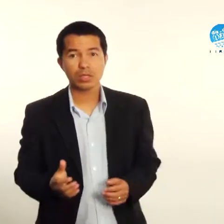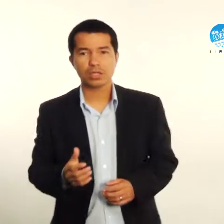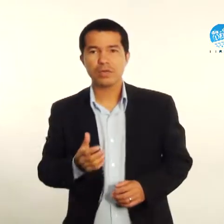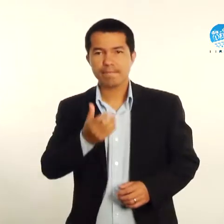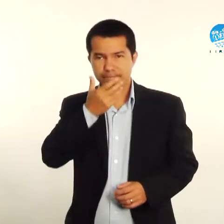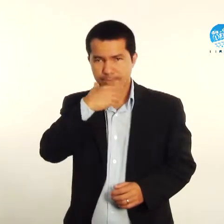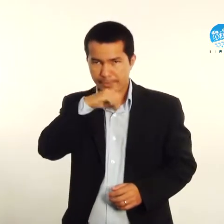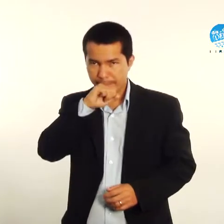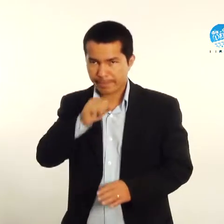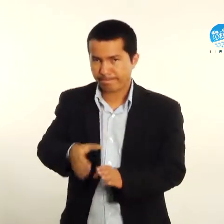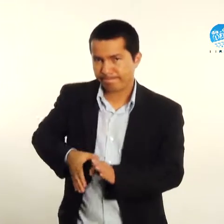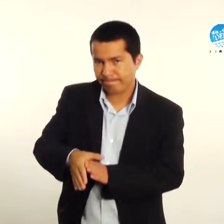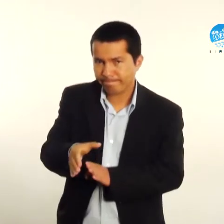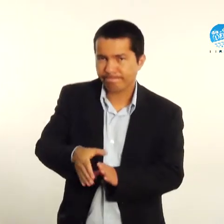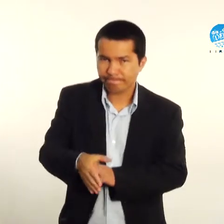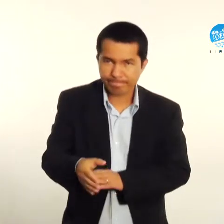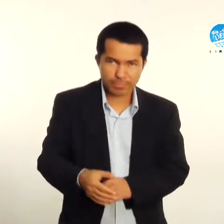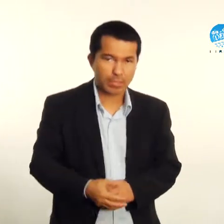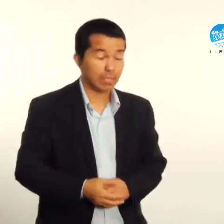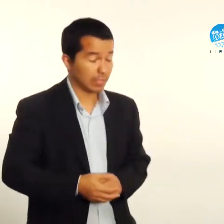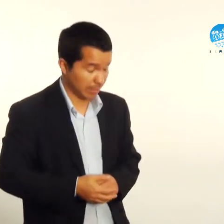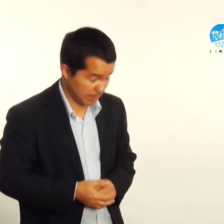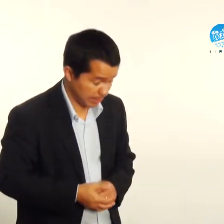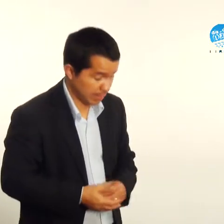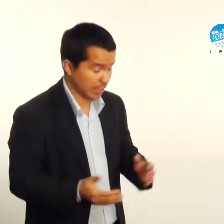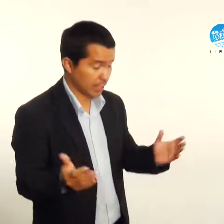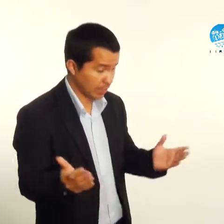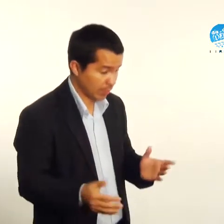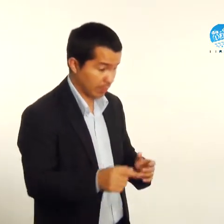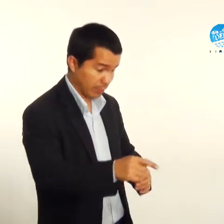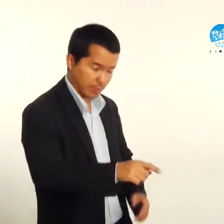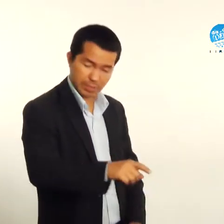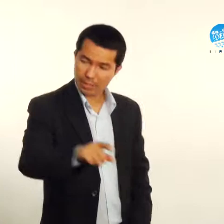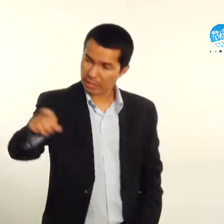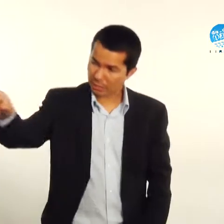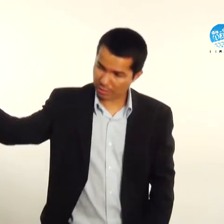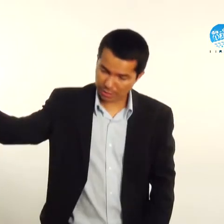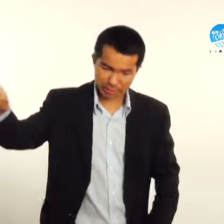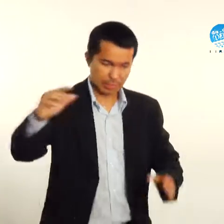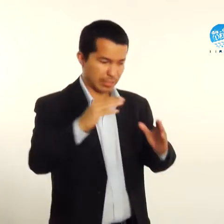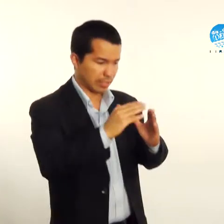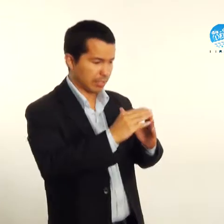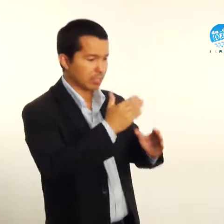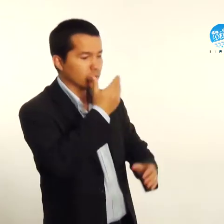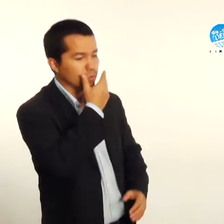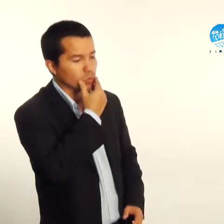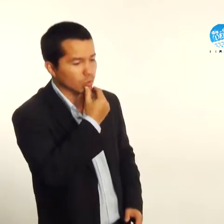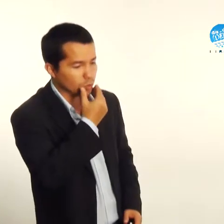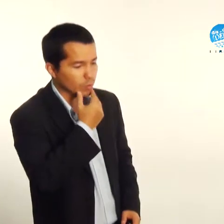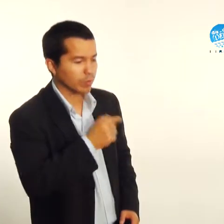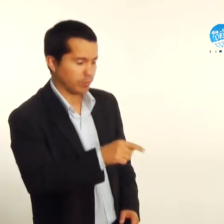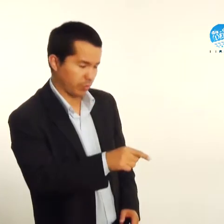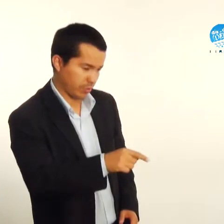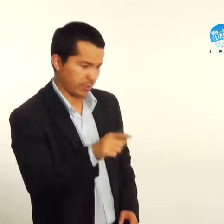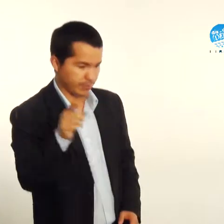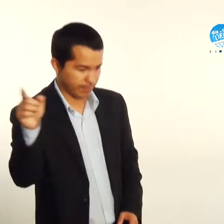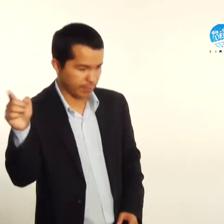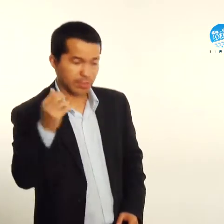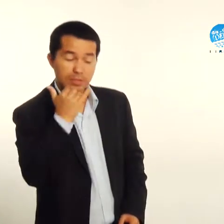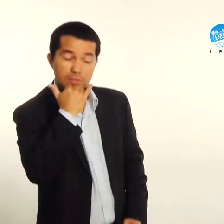foi. Então você vai lá na casa do homem e vai pedir perdão para ele. Meu Deus do céu,